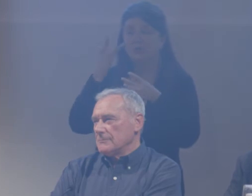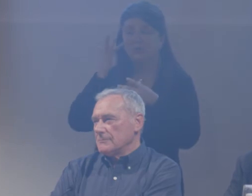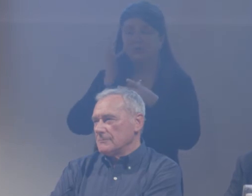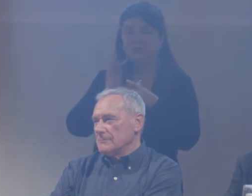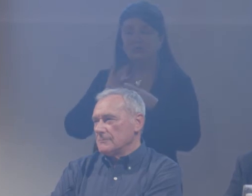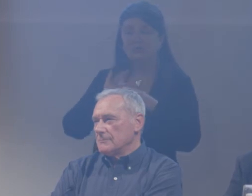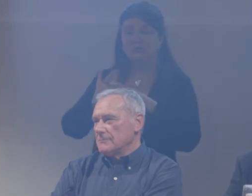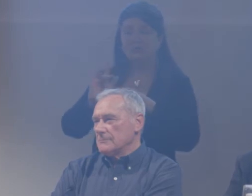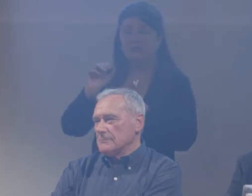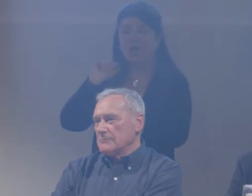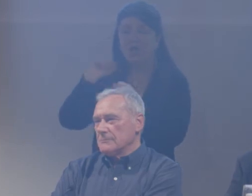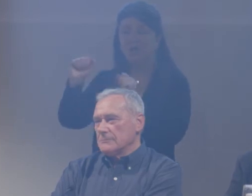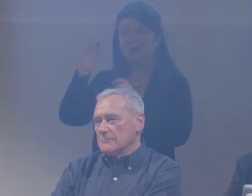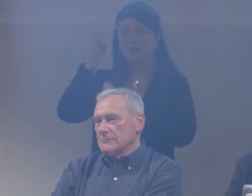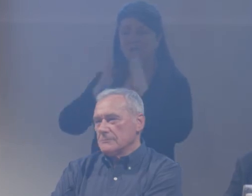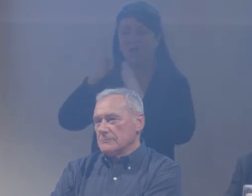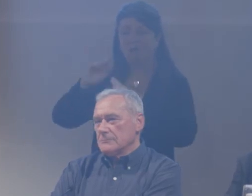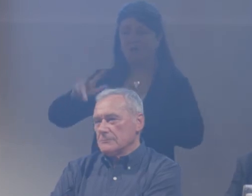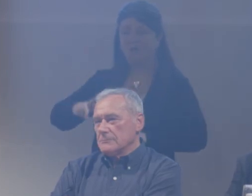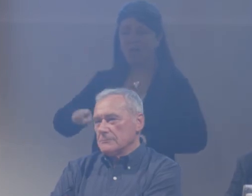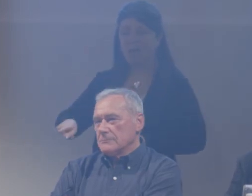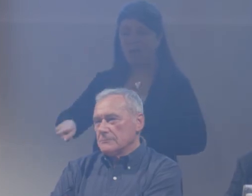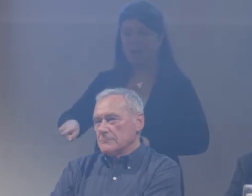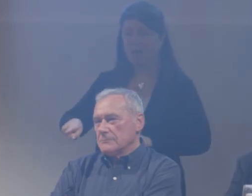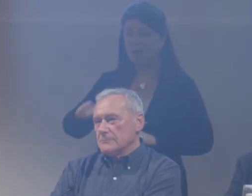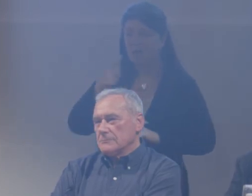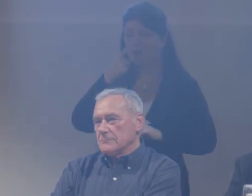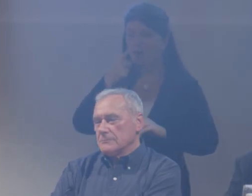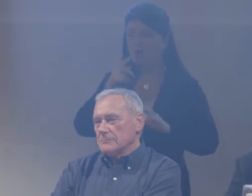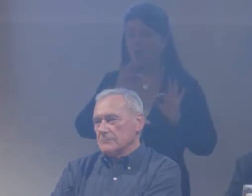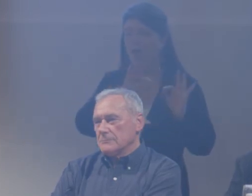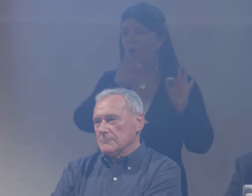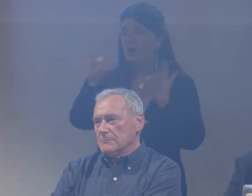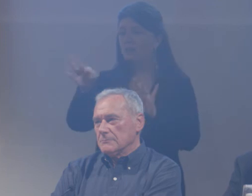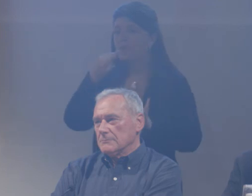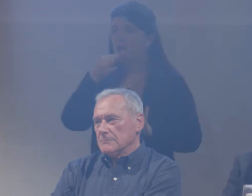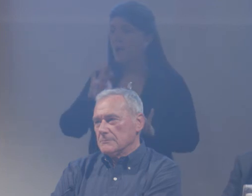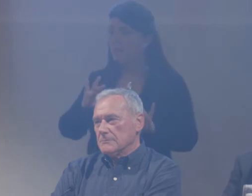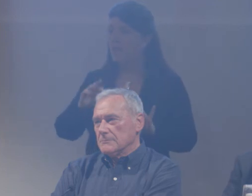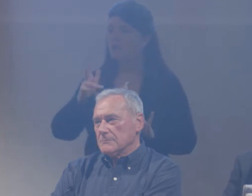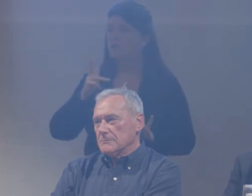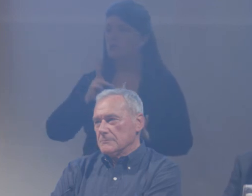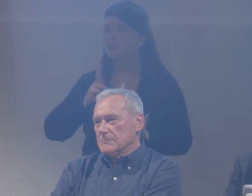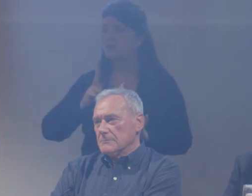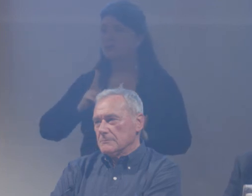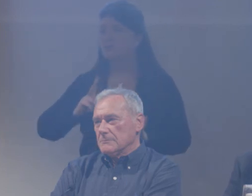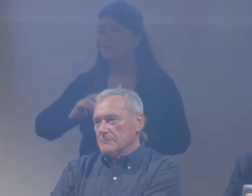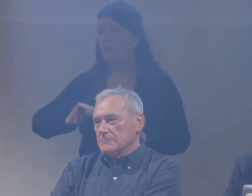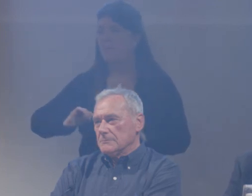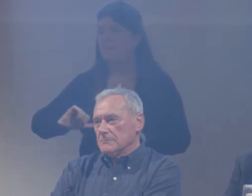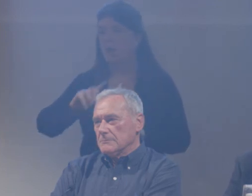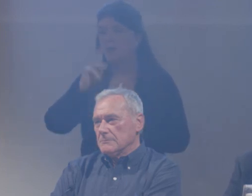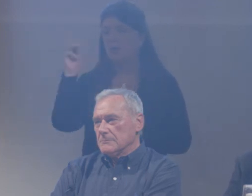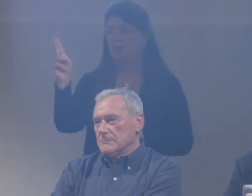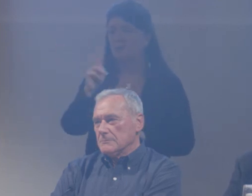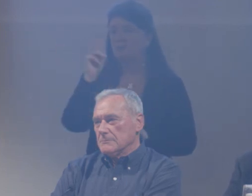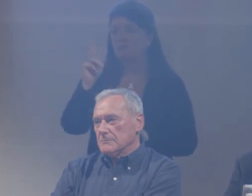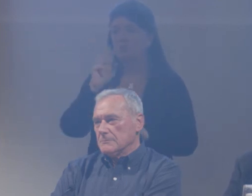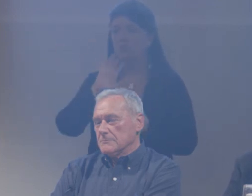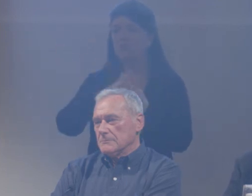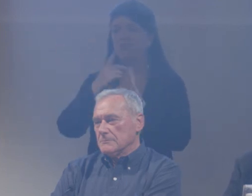da indurre la mafia a non poter più sopportare il peso di questa